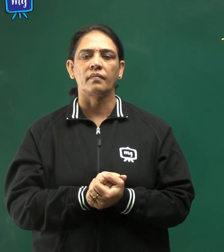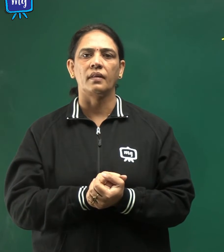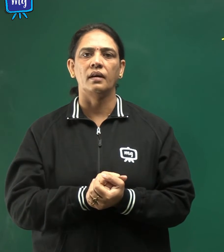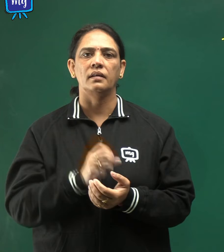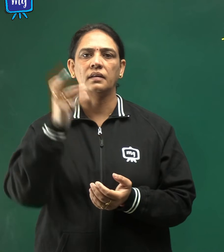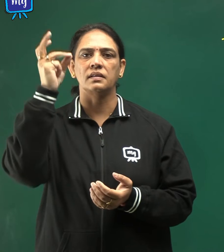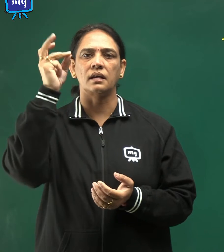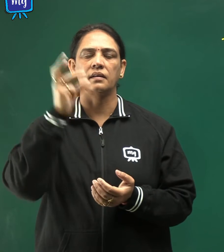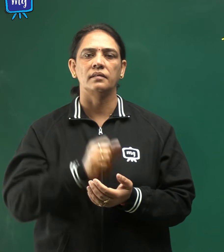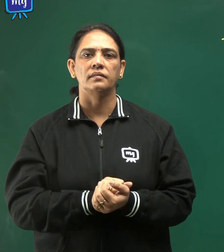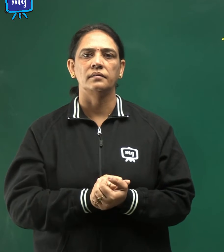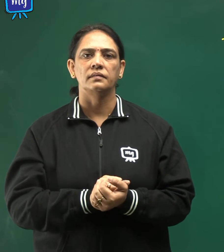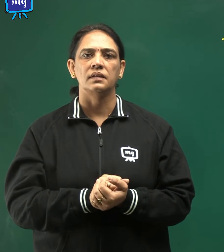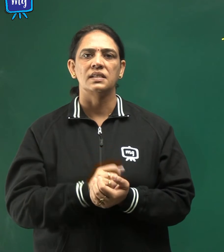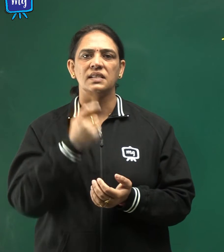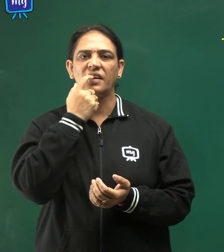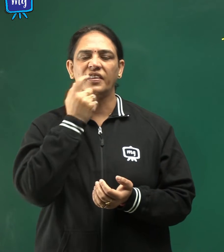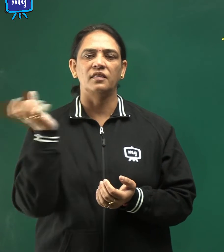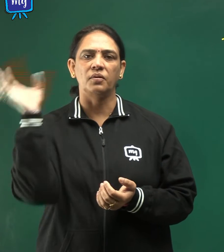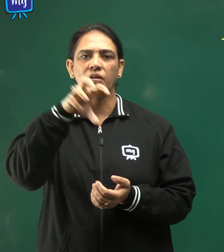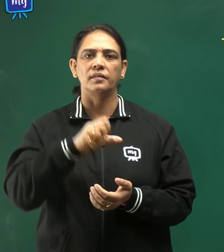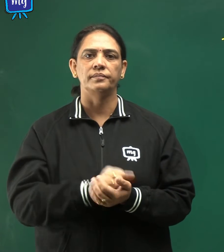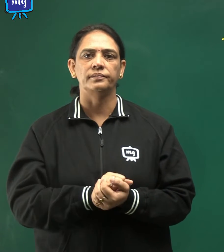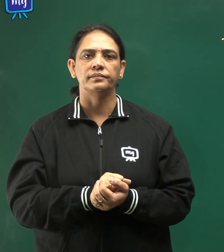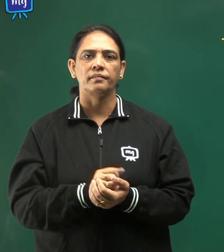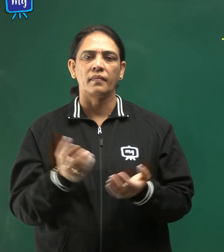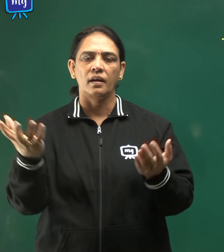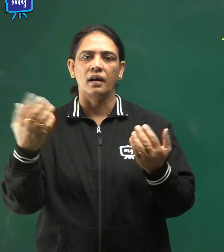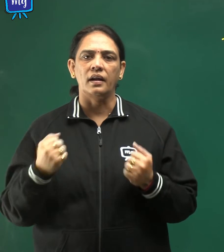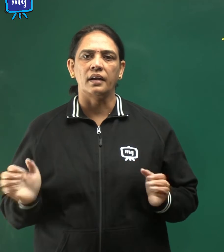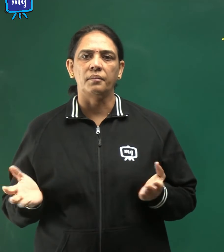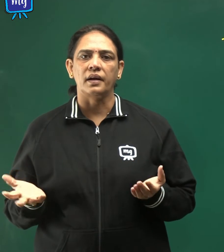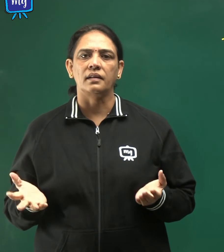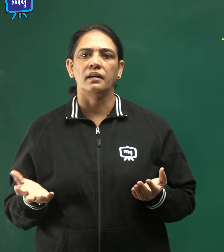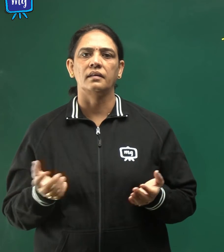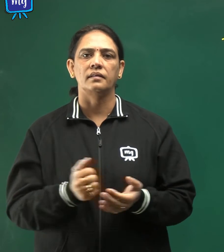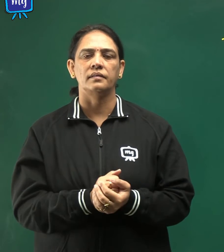तीसरा, सफ़ेद गेंद आने की